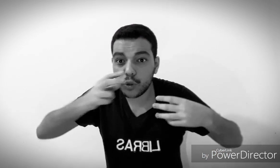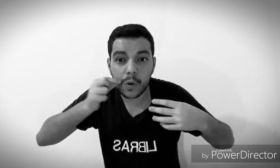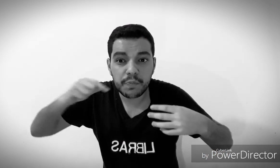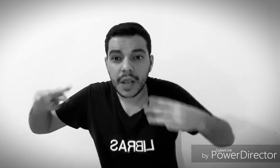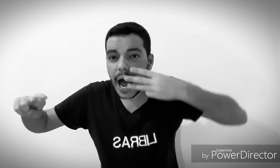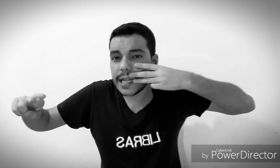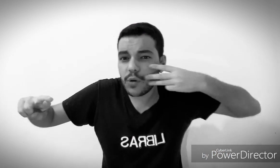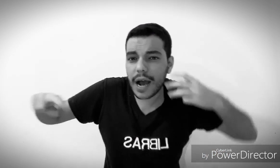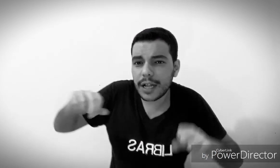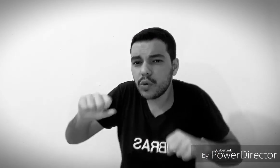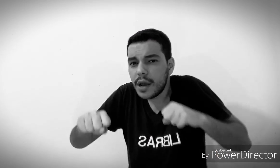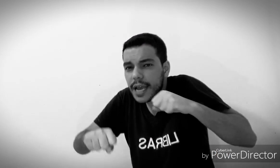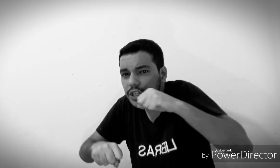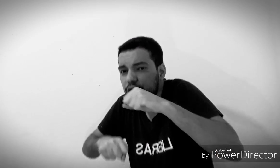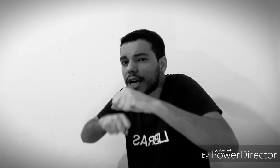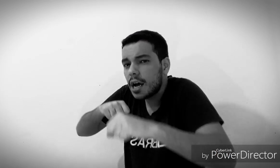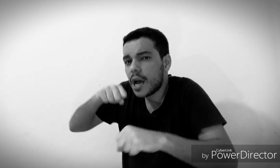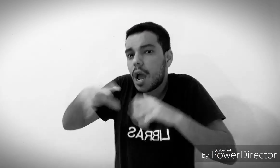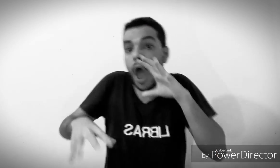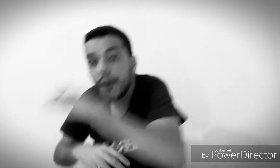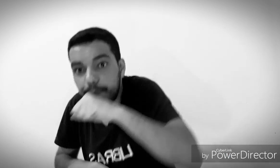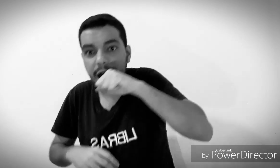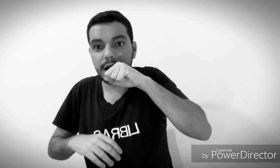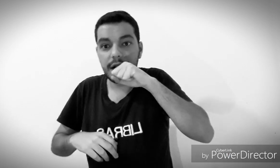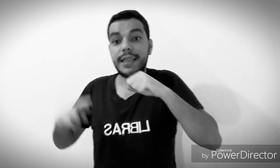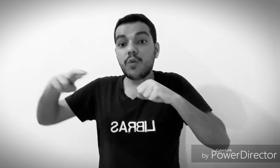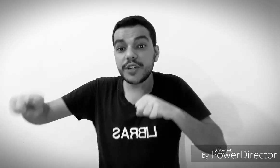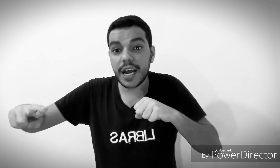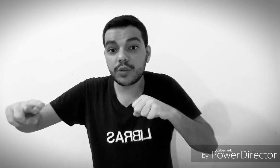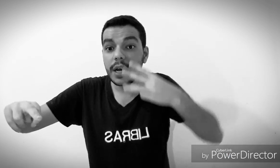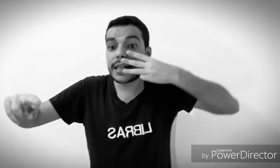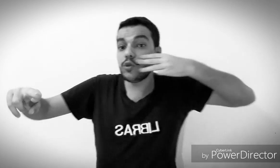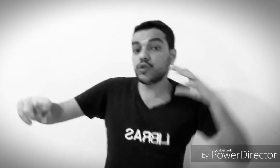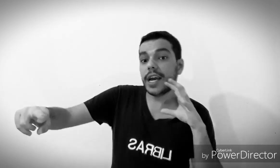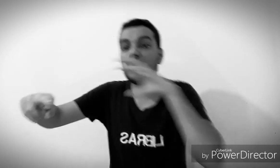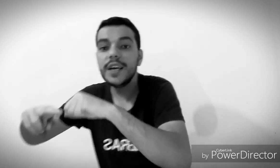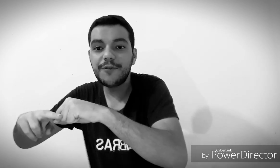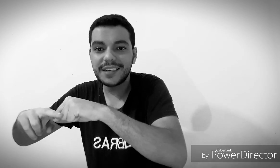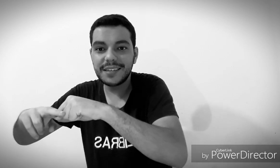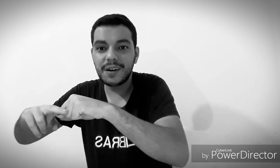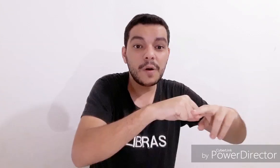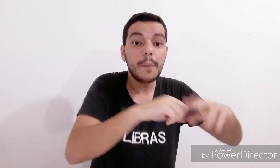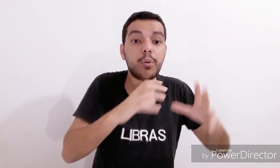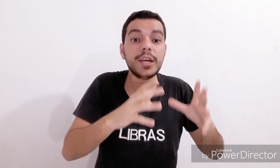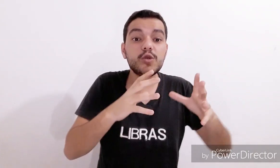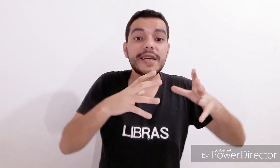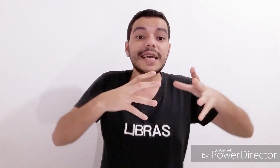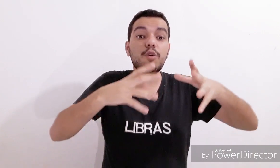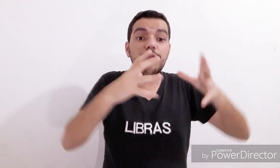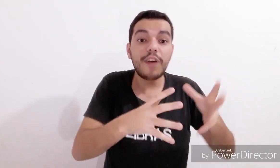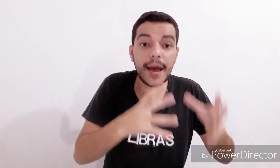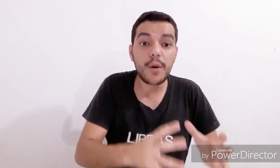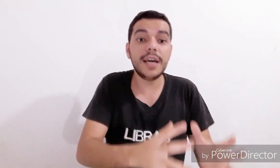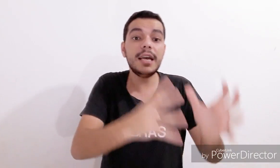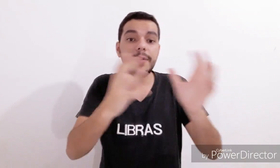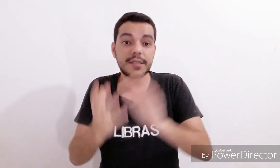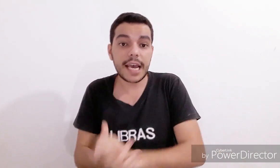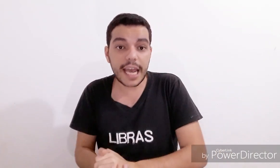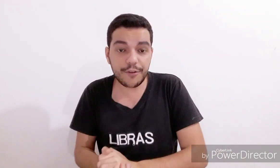rato, aí tem o gato, ele chega... e pega. Tem o objeto, tem o sujeito e faz a ação. Por isso que o verbo em Libras, ele vem